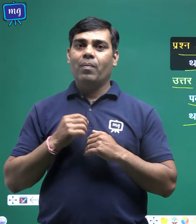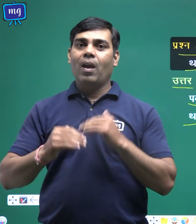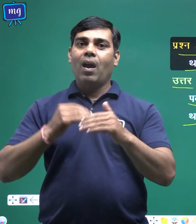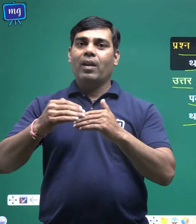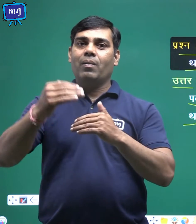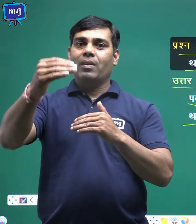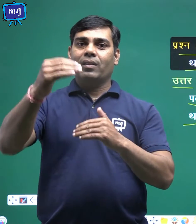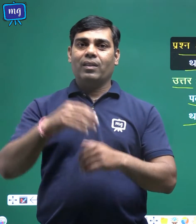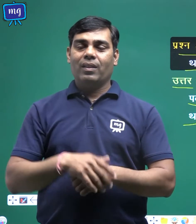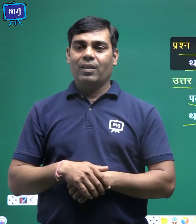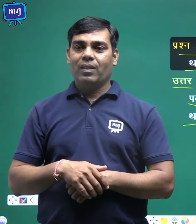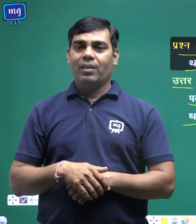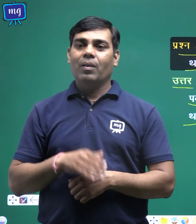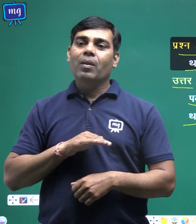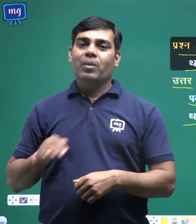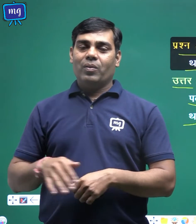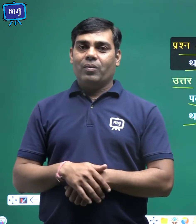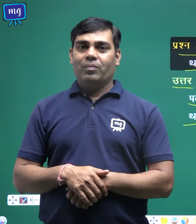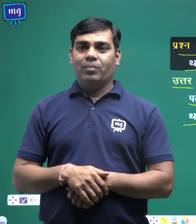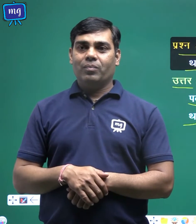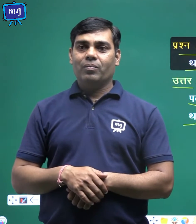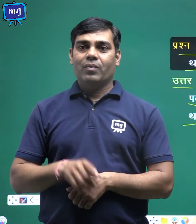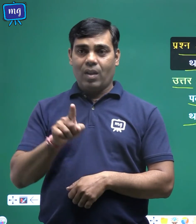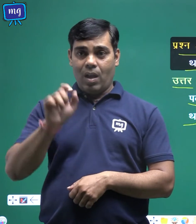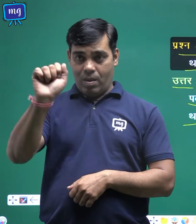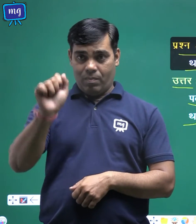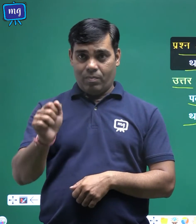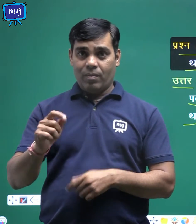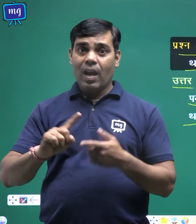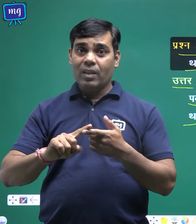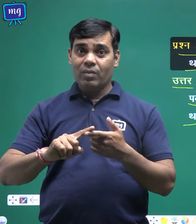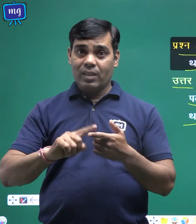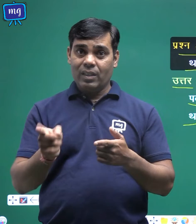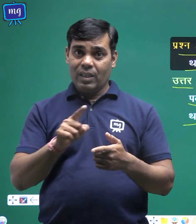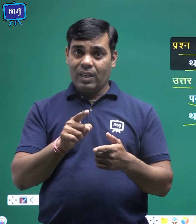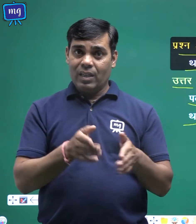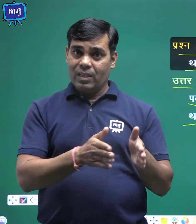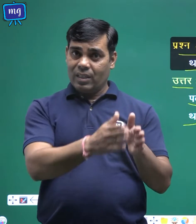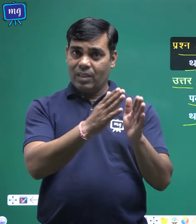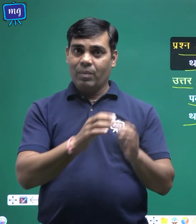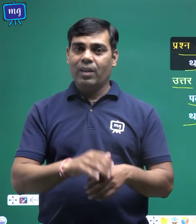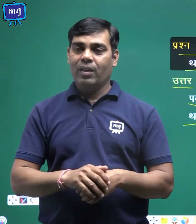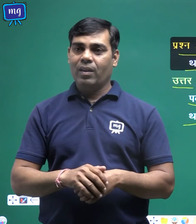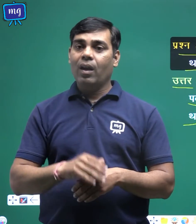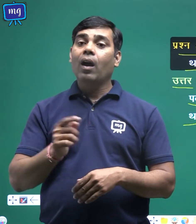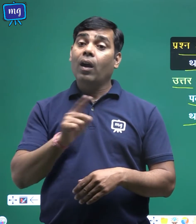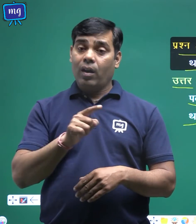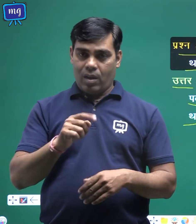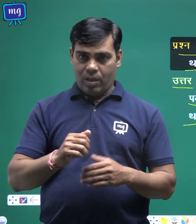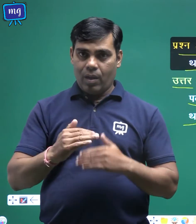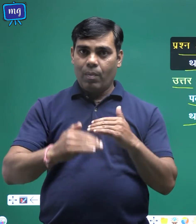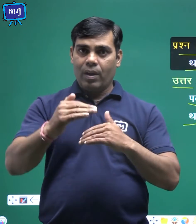हैं। प्यारे बच्चों, आप शिक्षा के क्षेत्र में अगर आगे बढ़ना चाहते